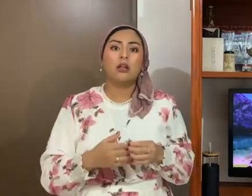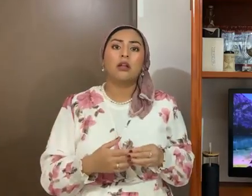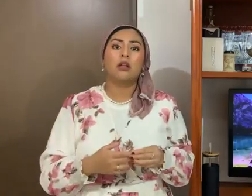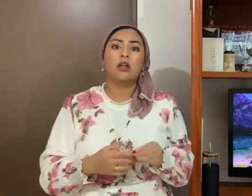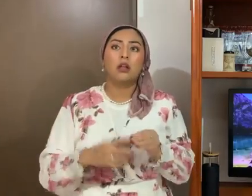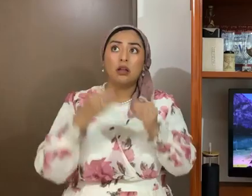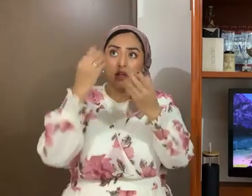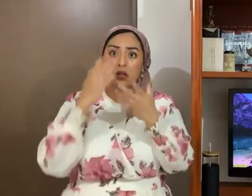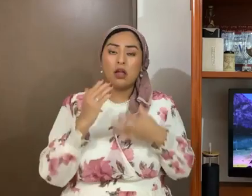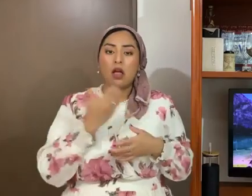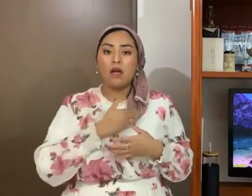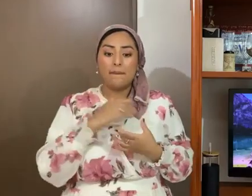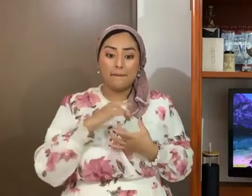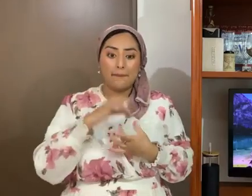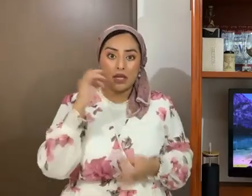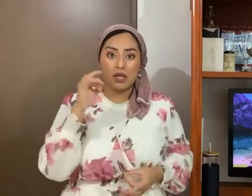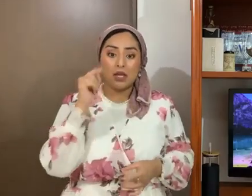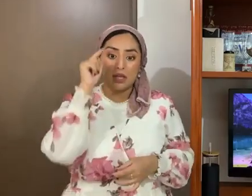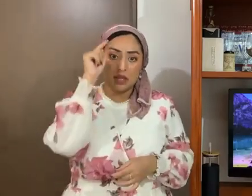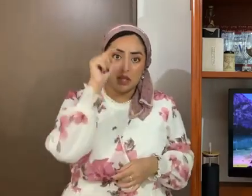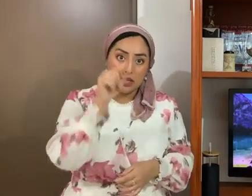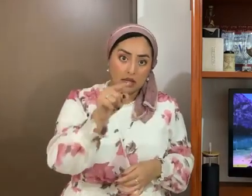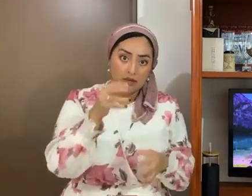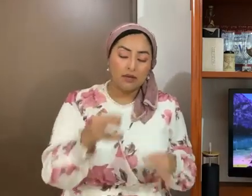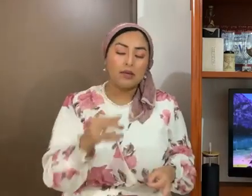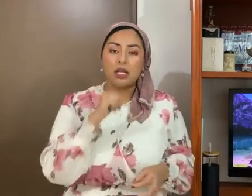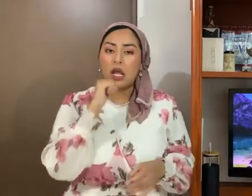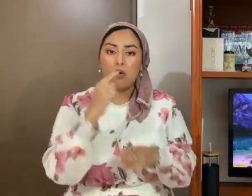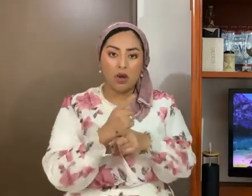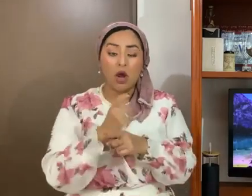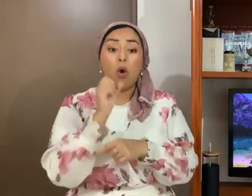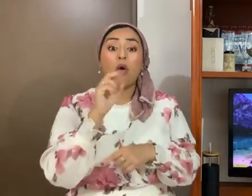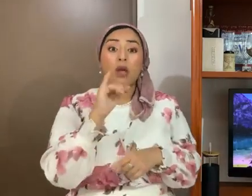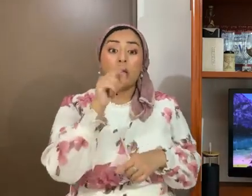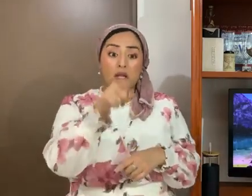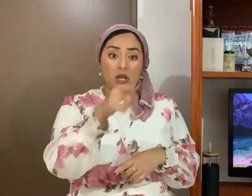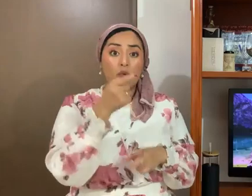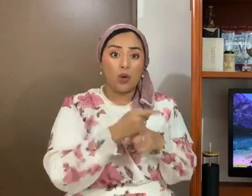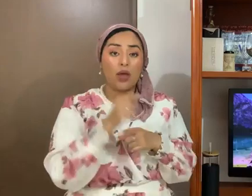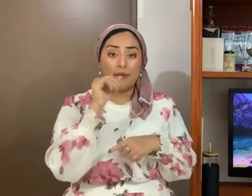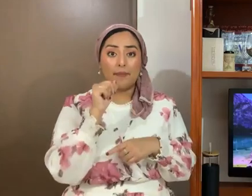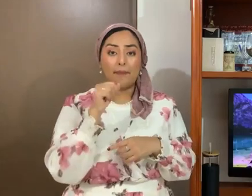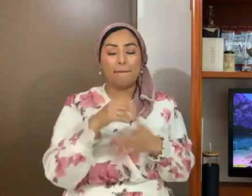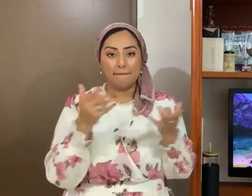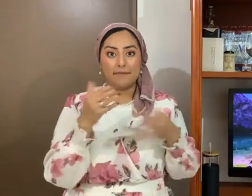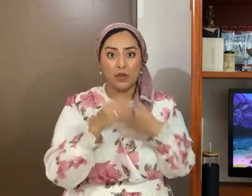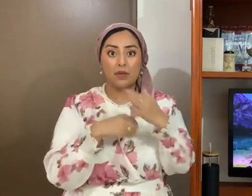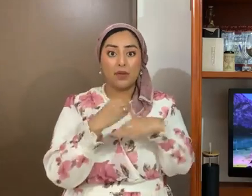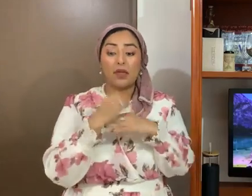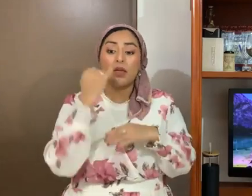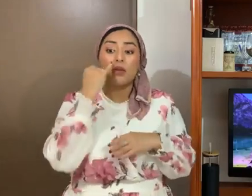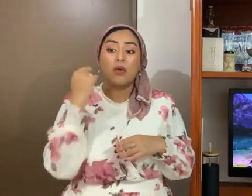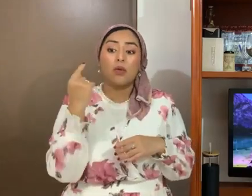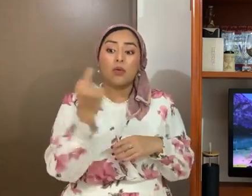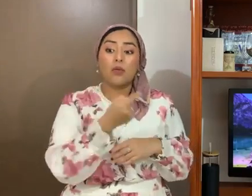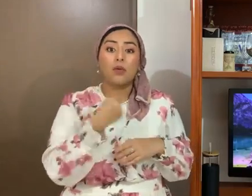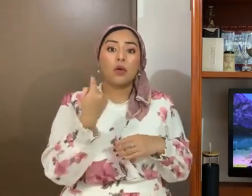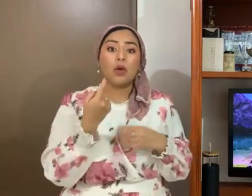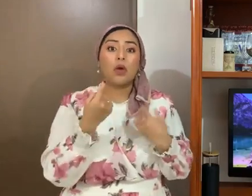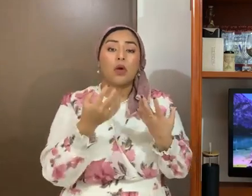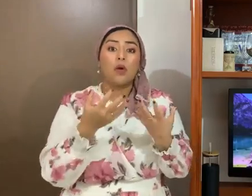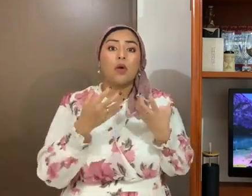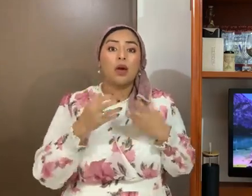y decirnos en nuestro espíritu, esa decisión no es correcta o eso sí es correcto. ¿Amén? Si nosotros